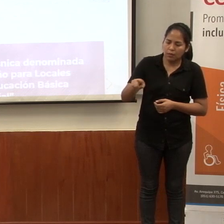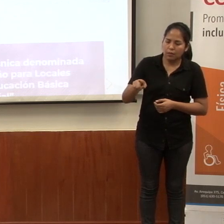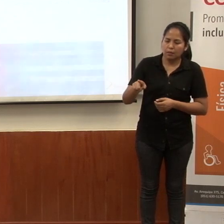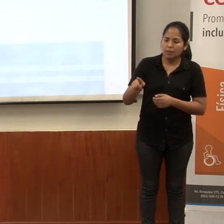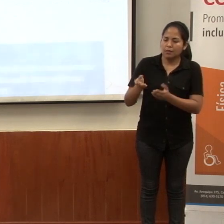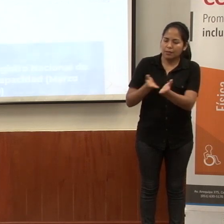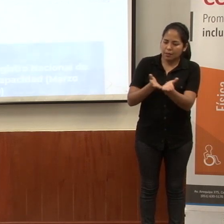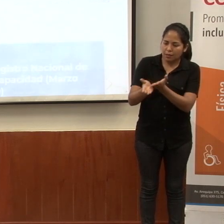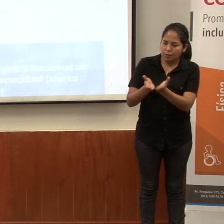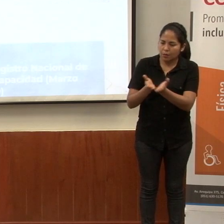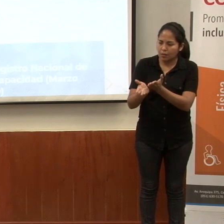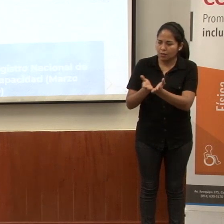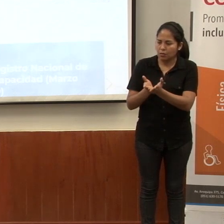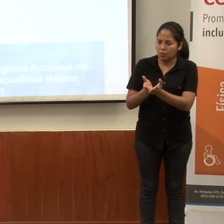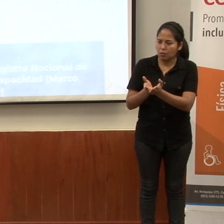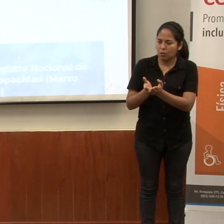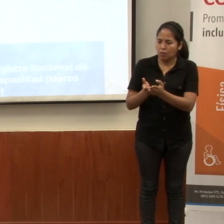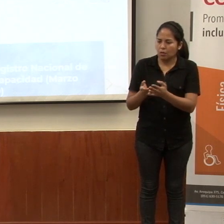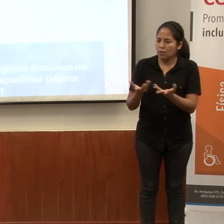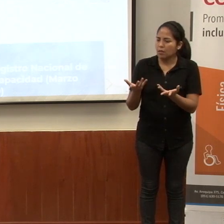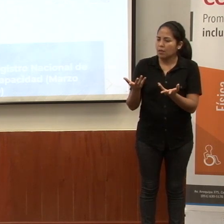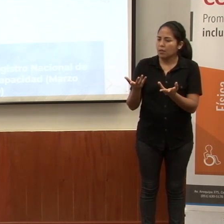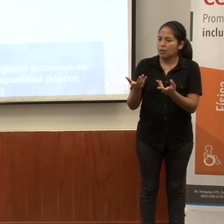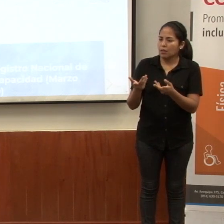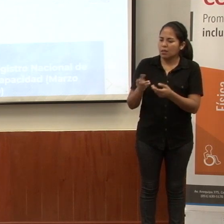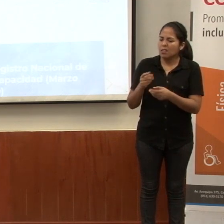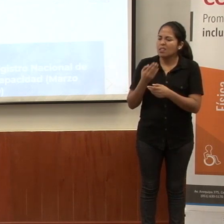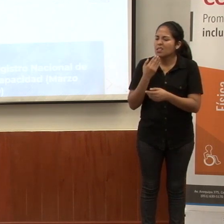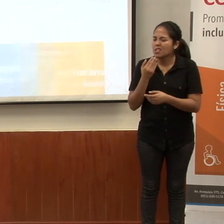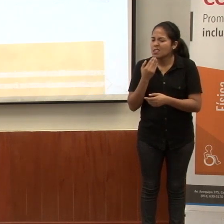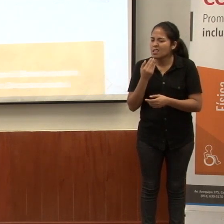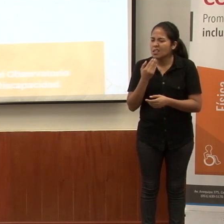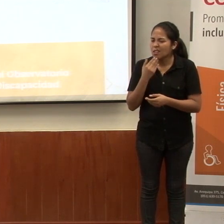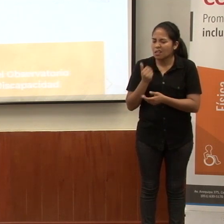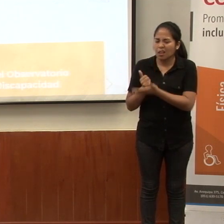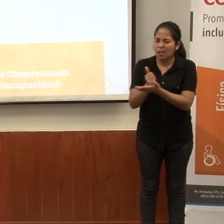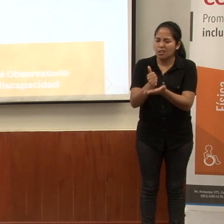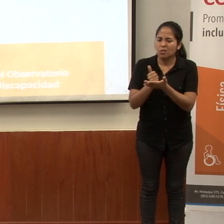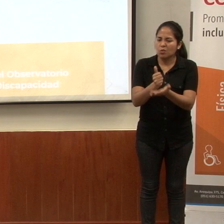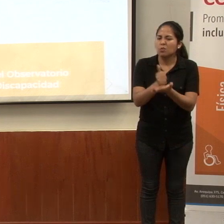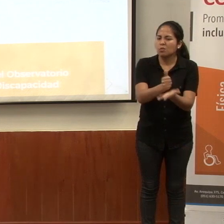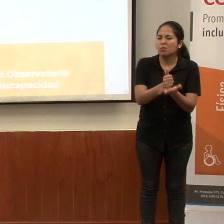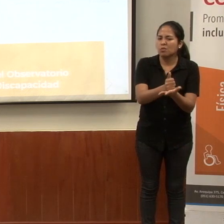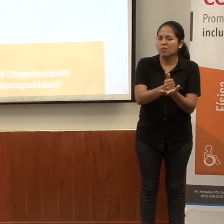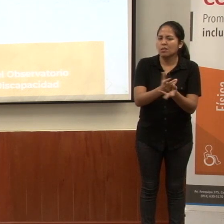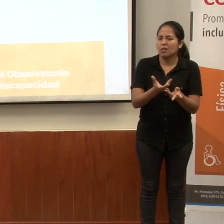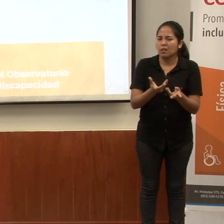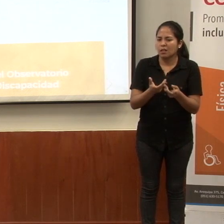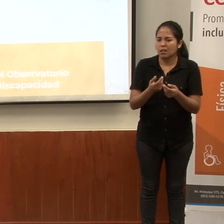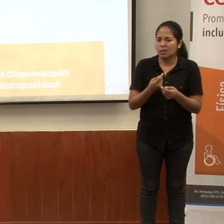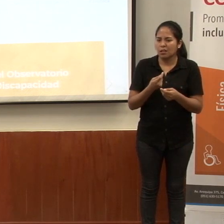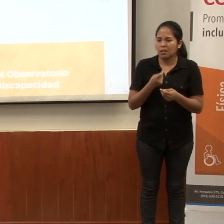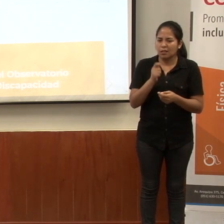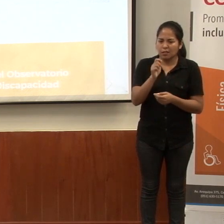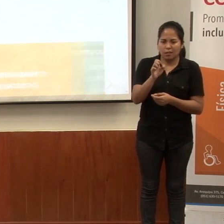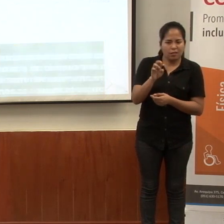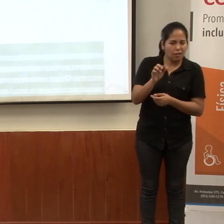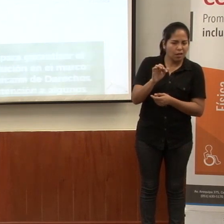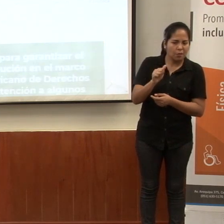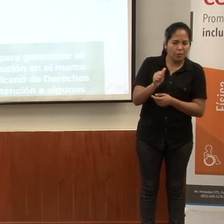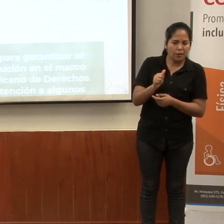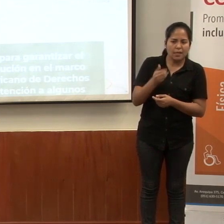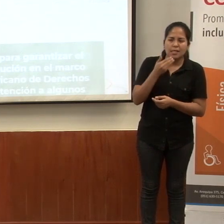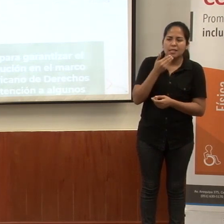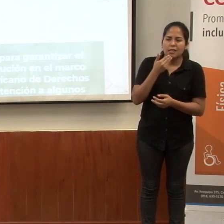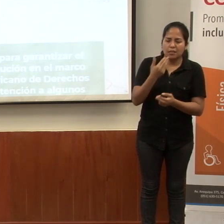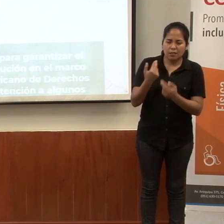rehabilitación y no tienen por qué molestarse. Porque les pregunto, ¿quién rehabilita? Y pregunta al público, ¿quién rehabilita?